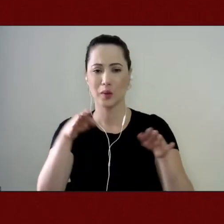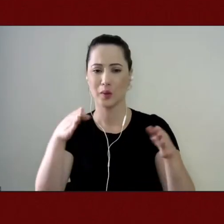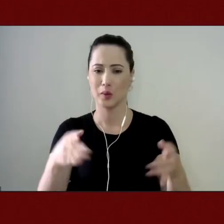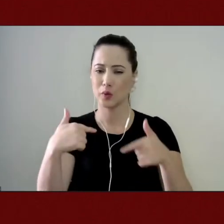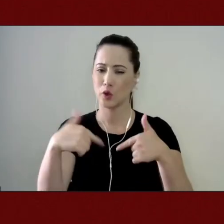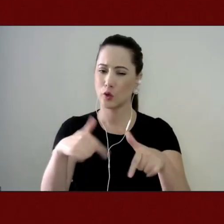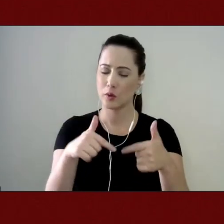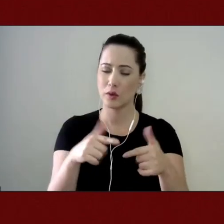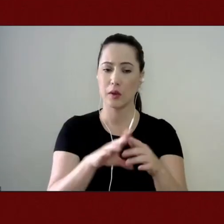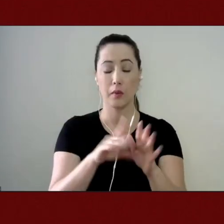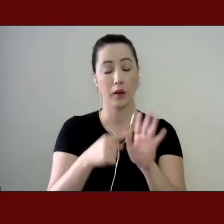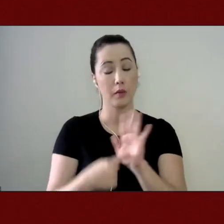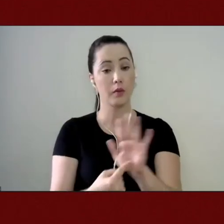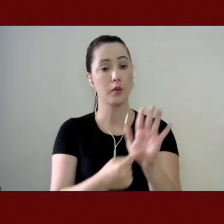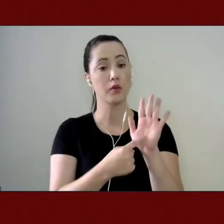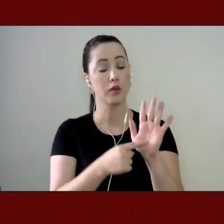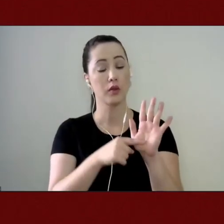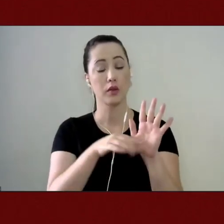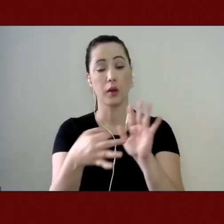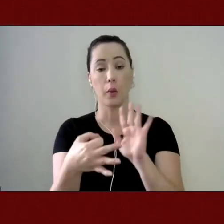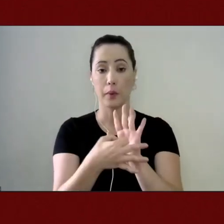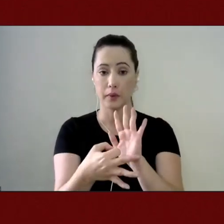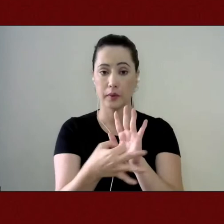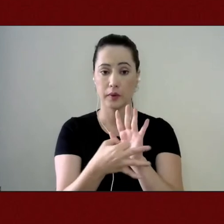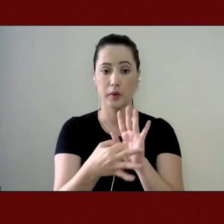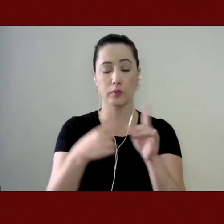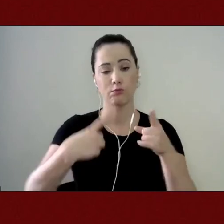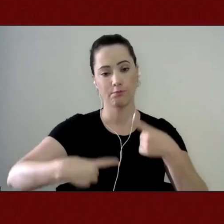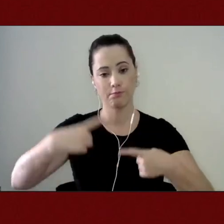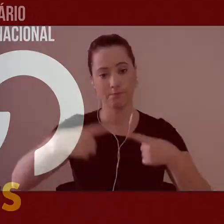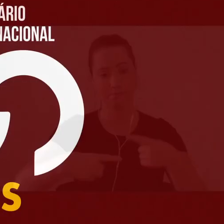visão sobre o tema em debate.